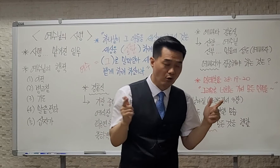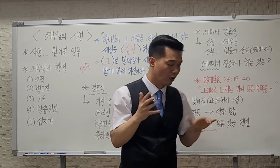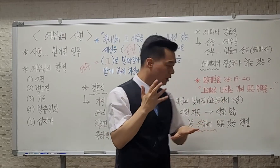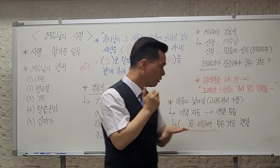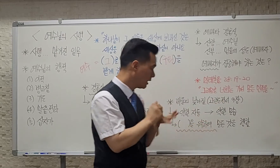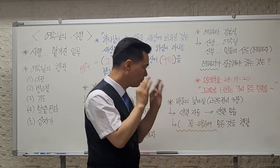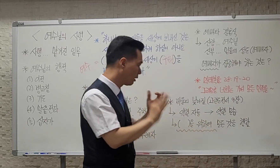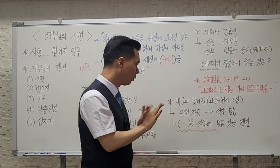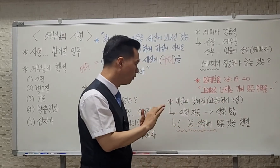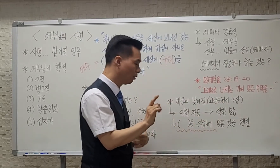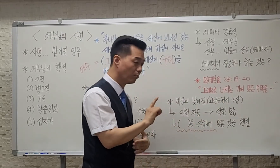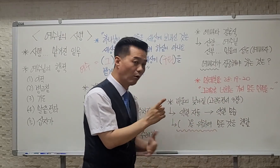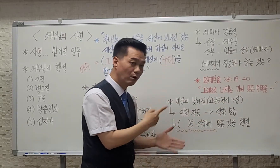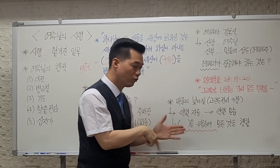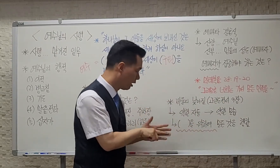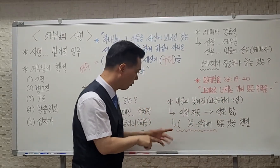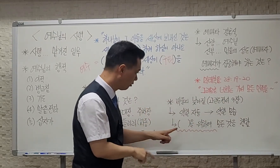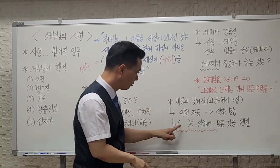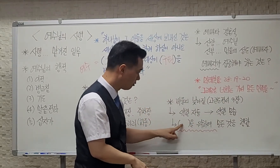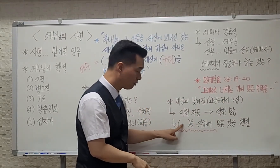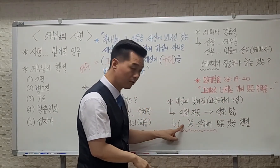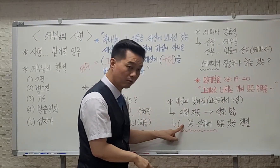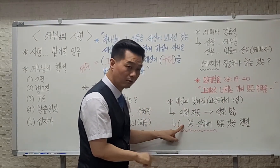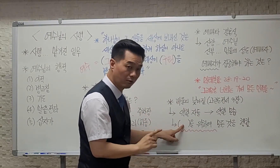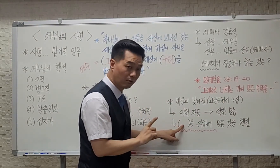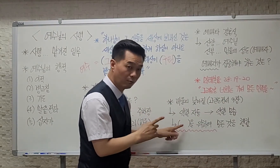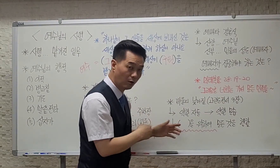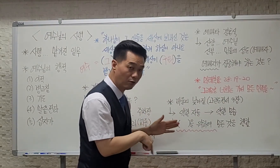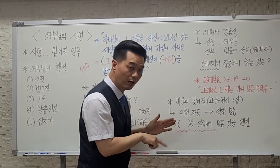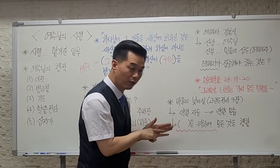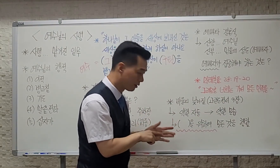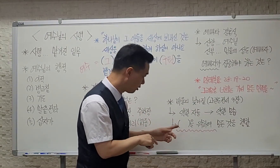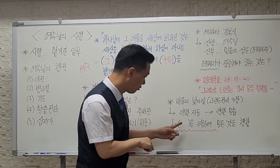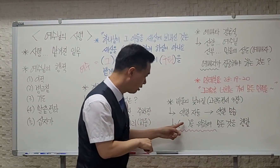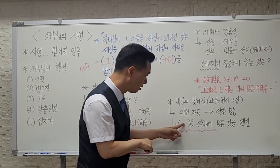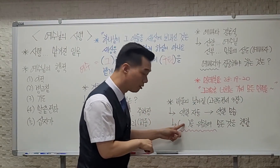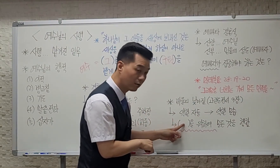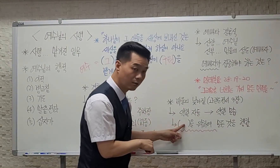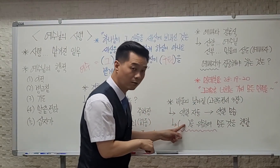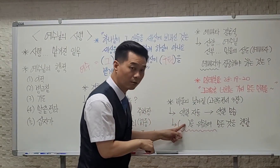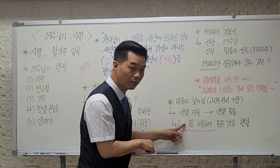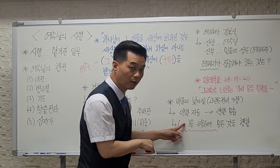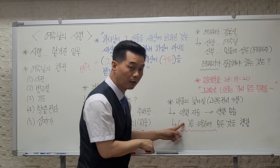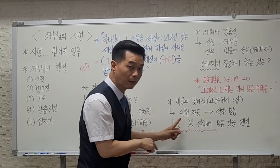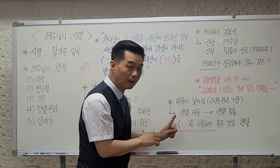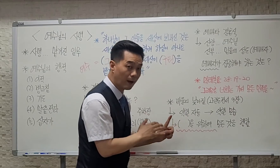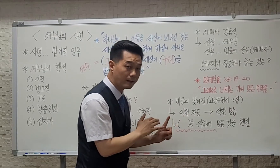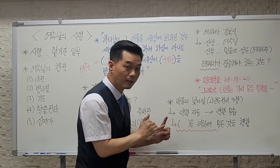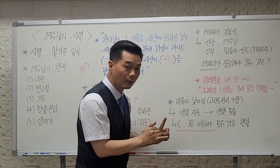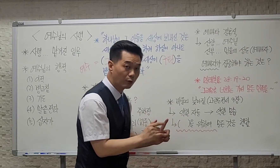그 마지막에 보면 뭘 위해요? 뭘 위하여겠어요, 여기? 한 사람이